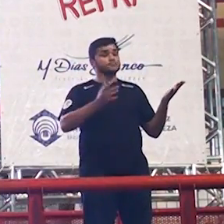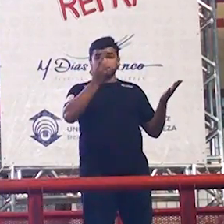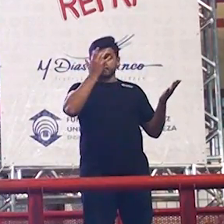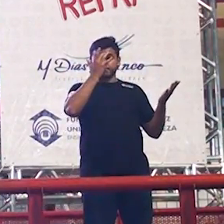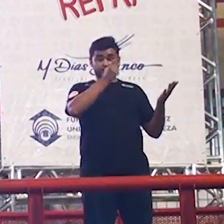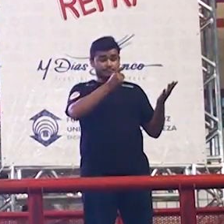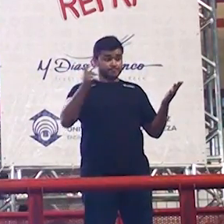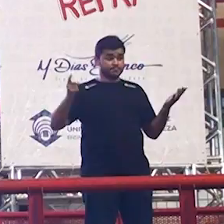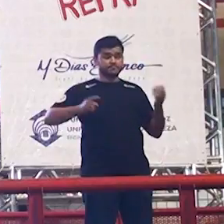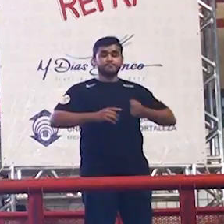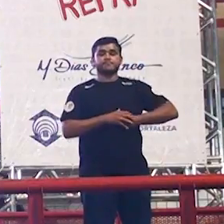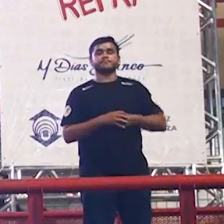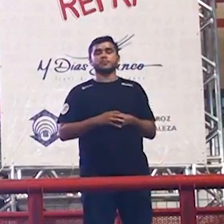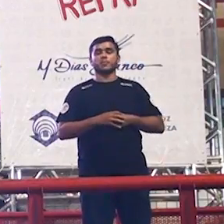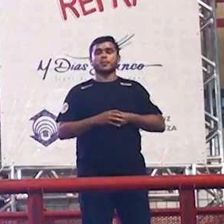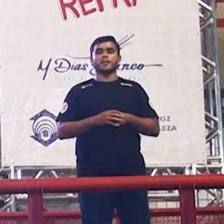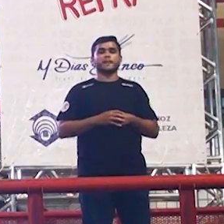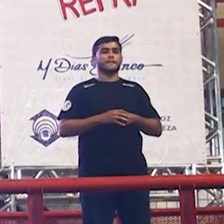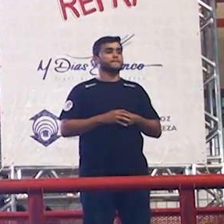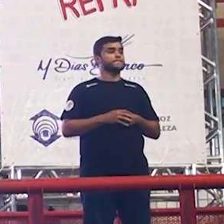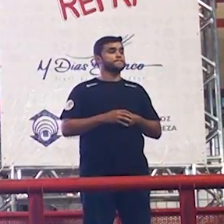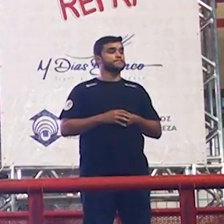ler. Anote.